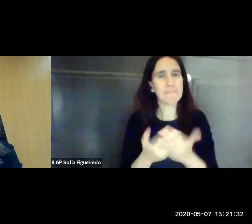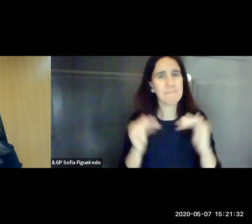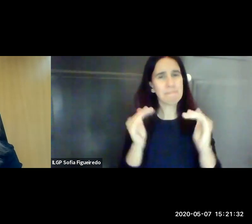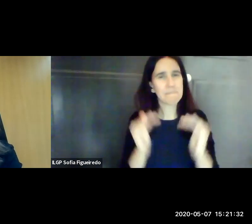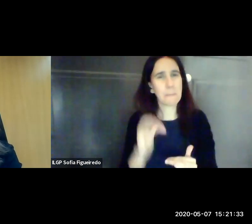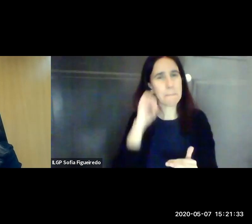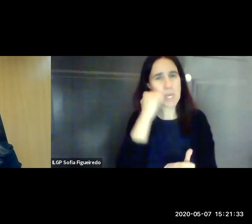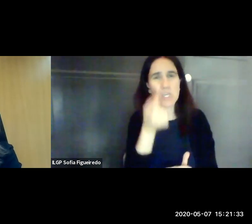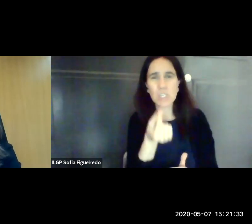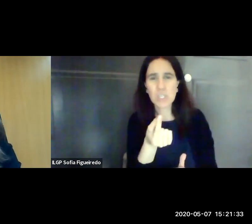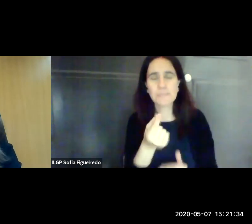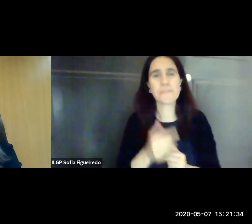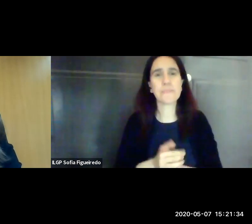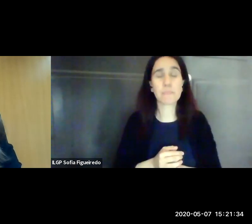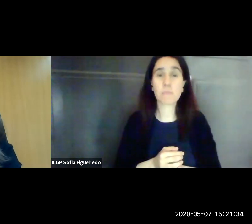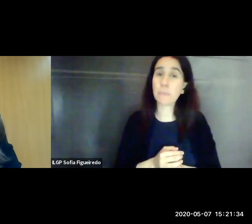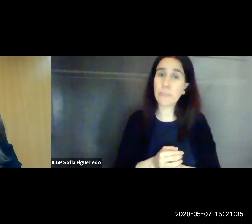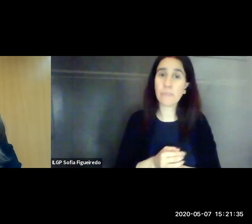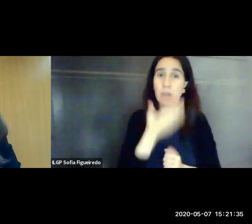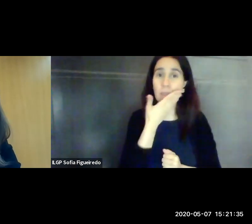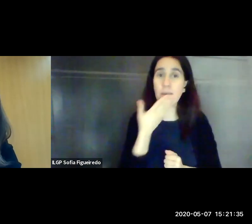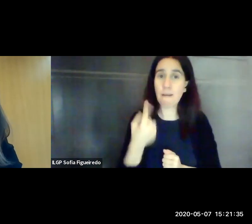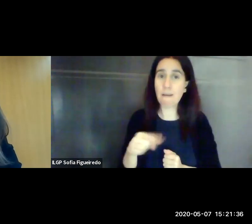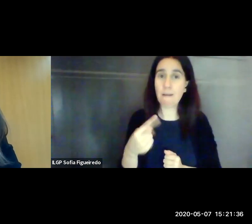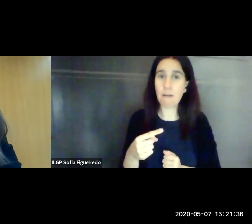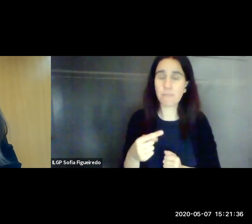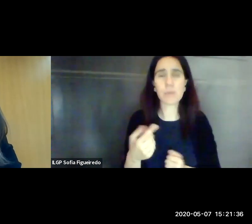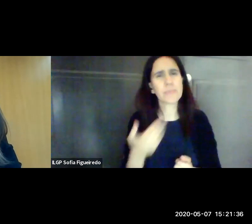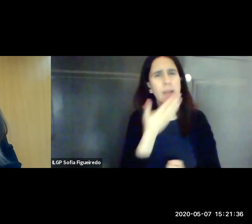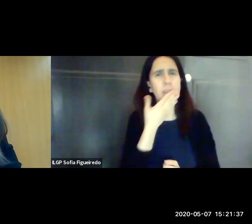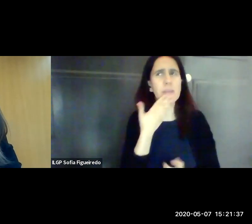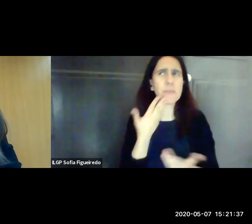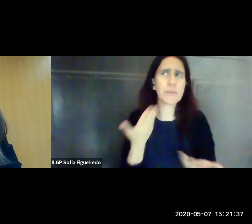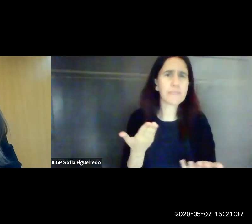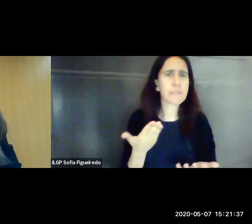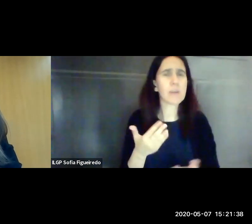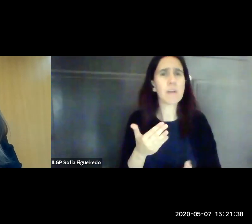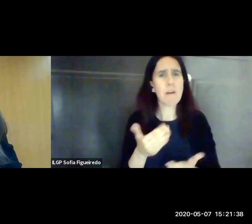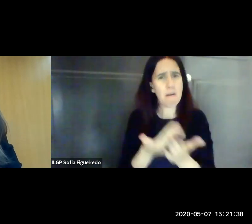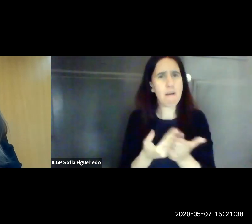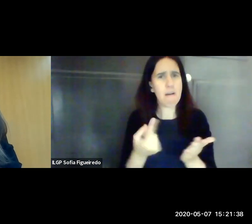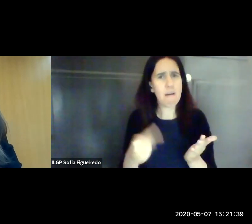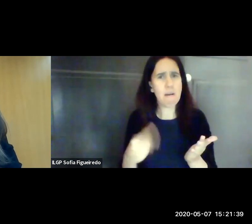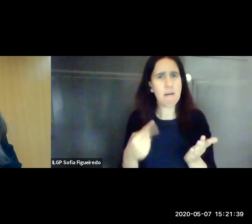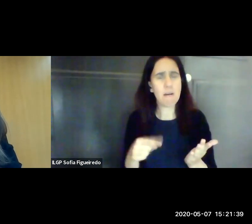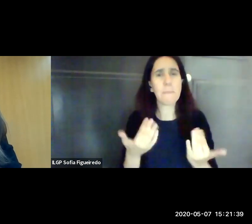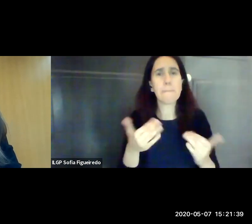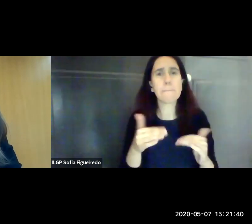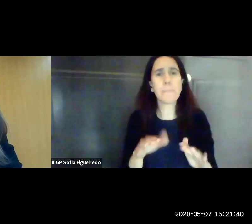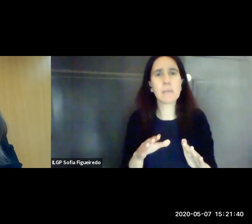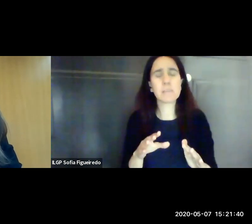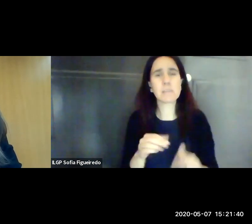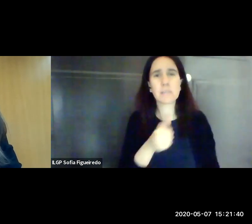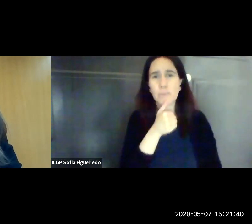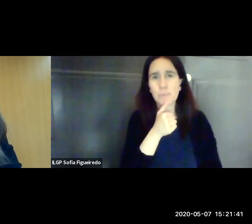um canal eficaz, enfim, é um canal eficaz, mas que, levando em conta